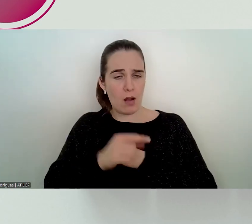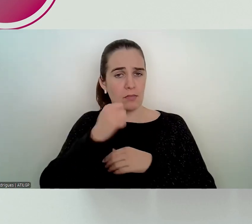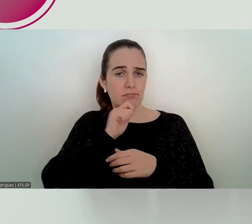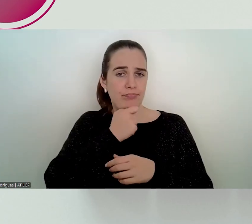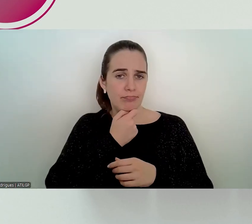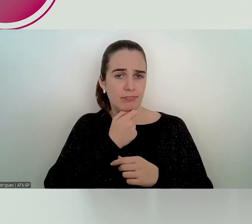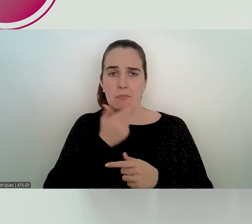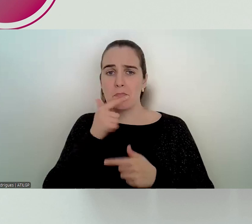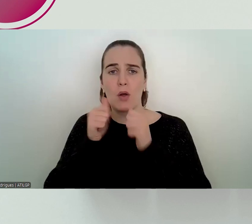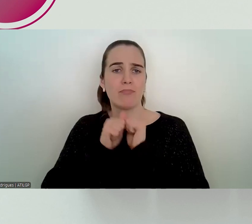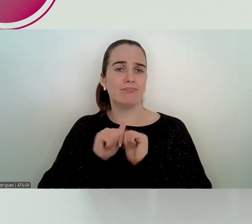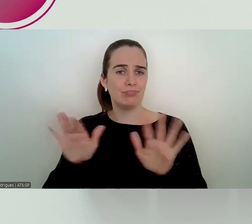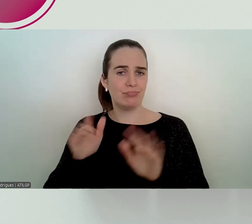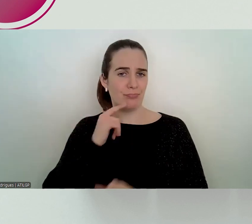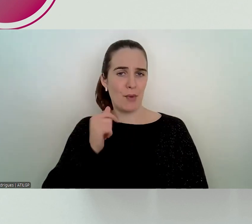pessoais